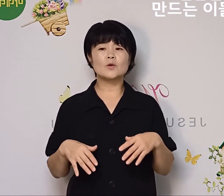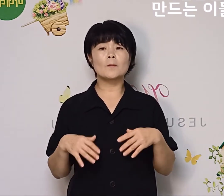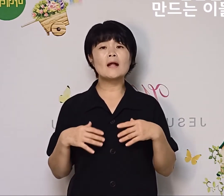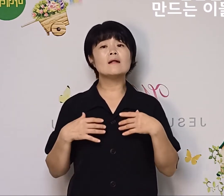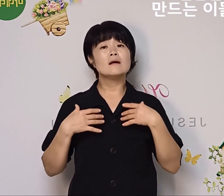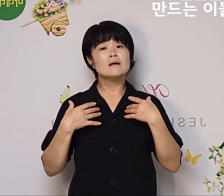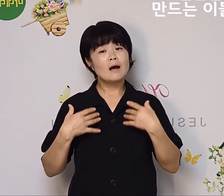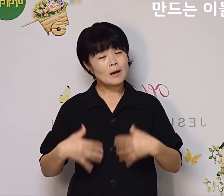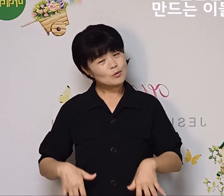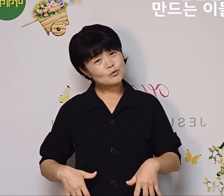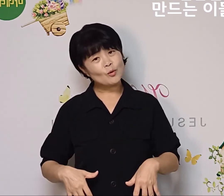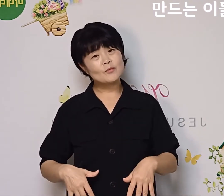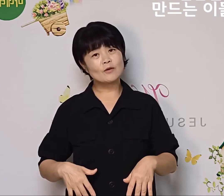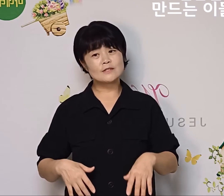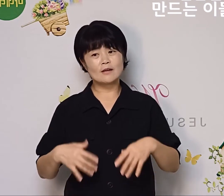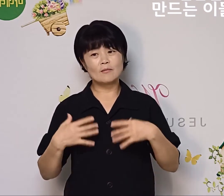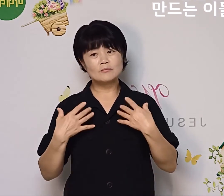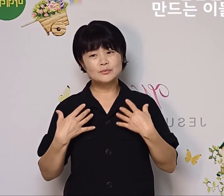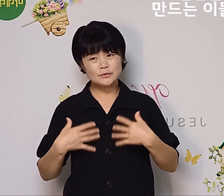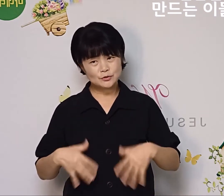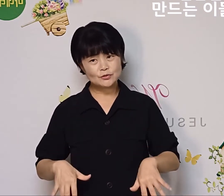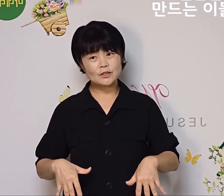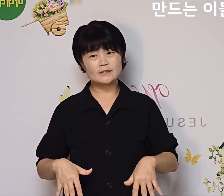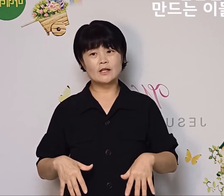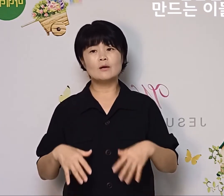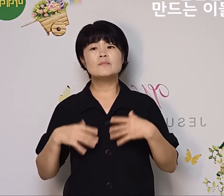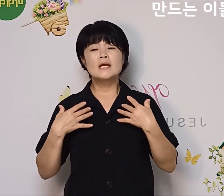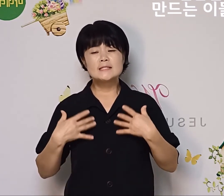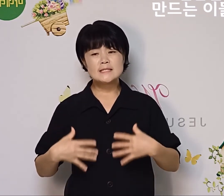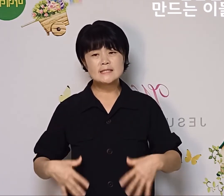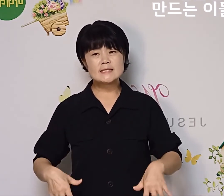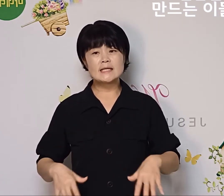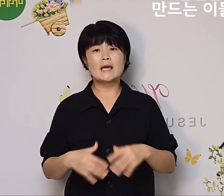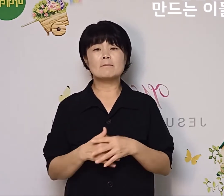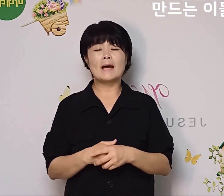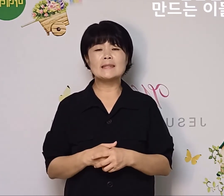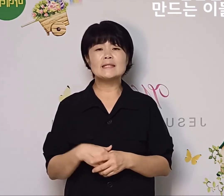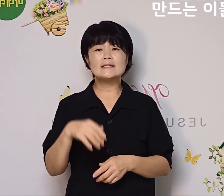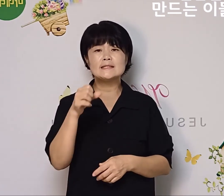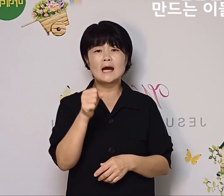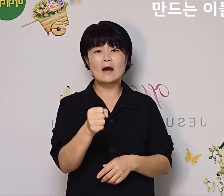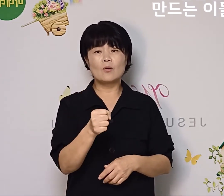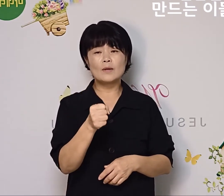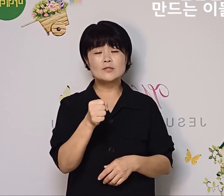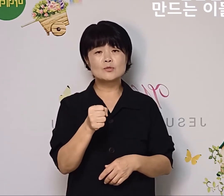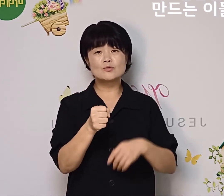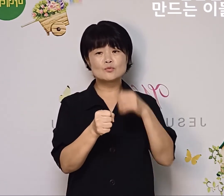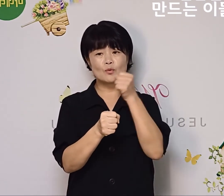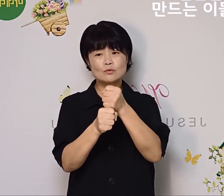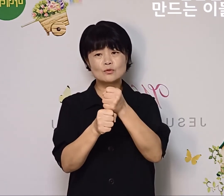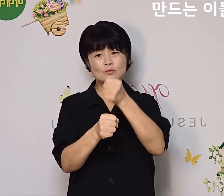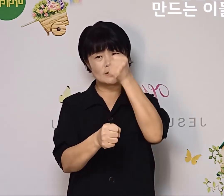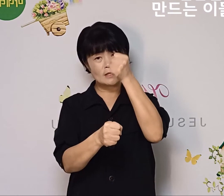정말 아무것도 없는 것처럼 풀이 죽은 것처럼 지치게 만들다. 왼손 주먹 오른손 주먹에서